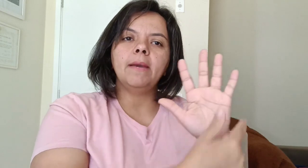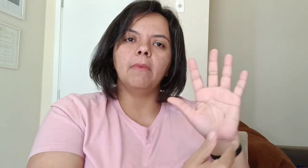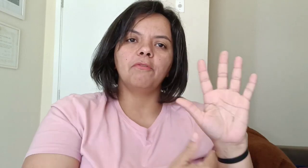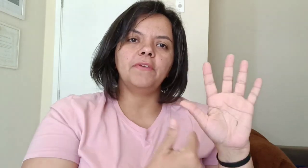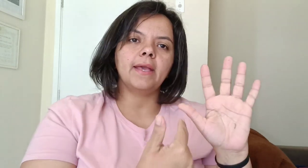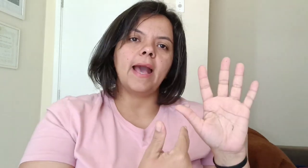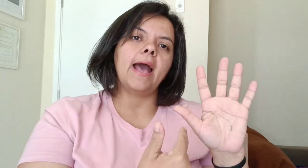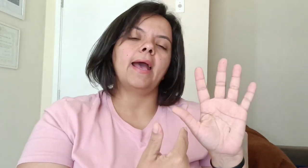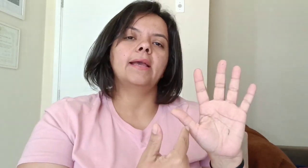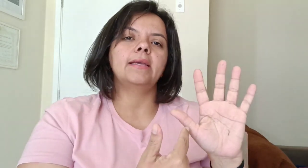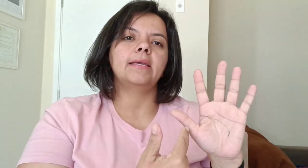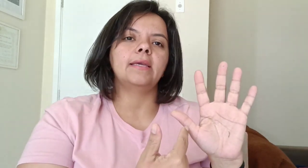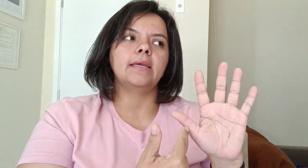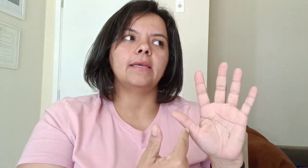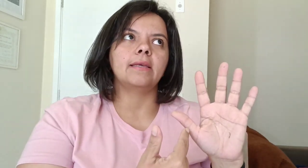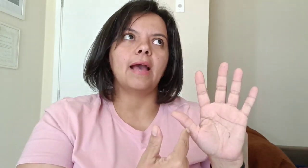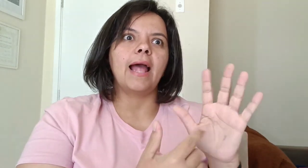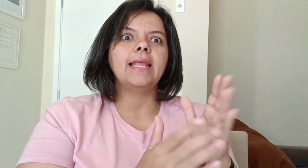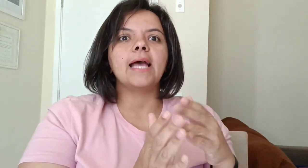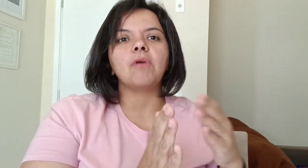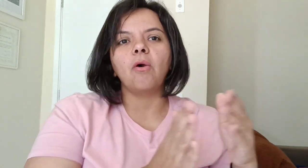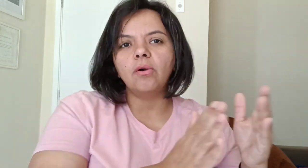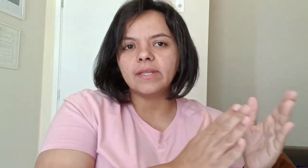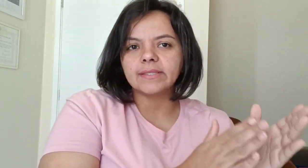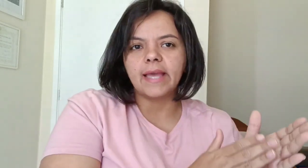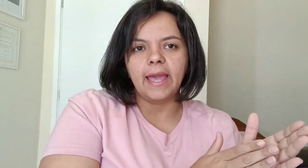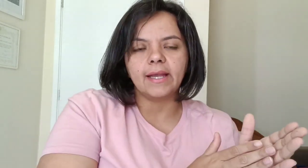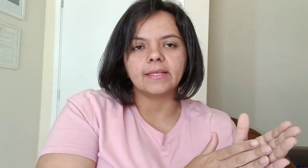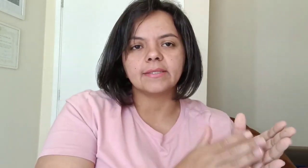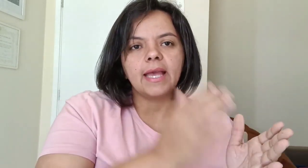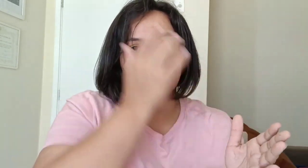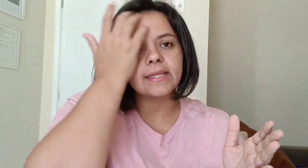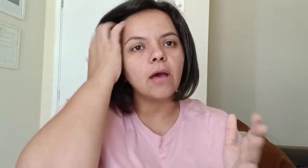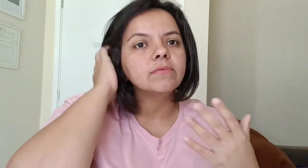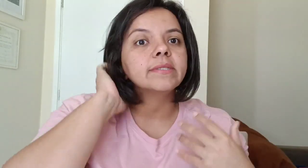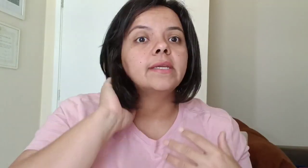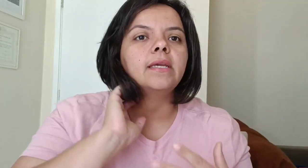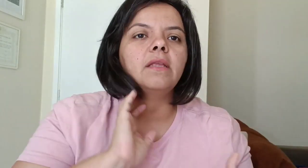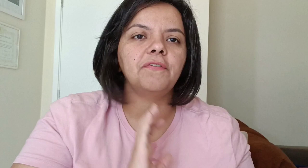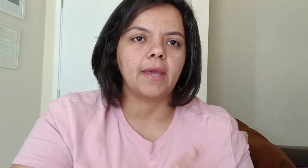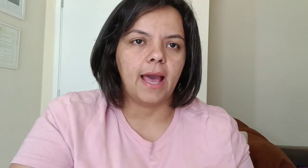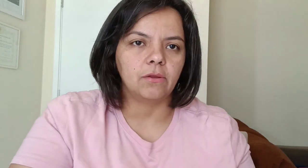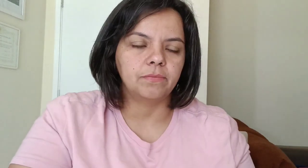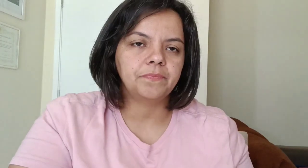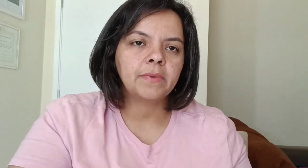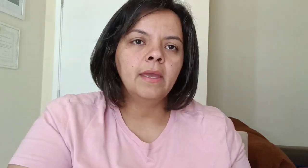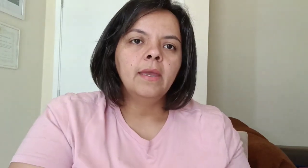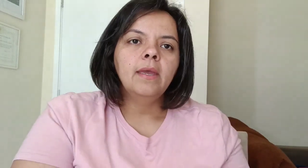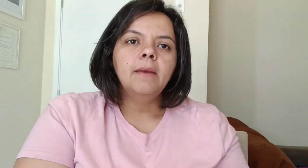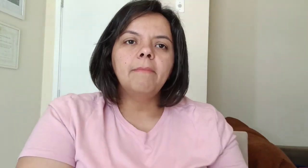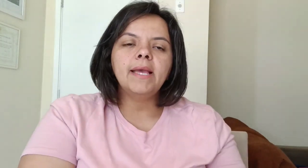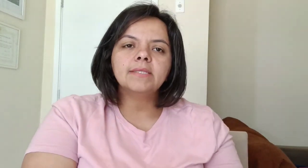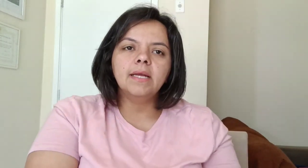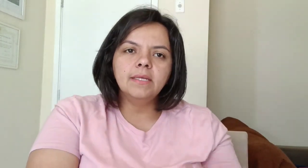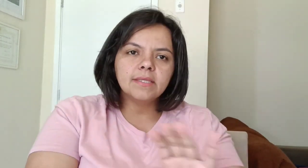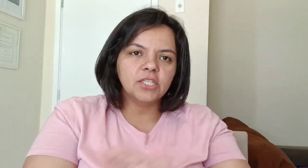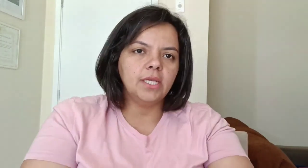mão ficar e aliado a outras regras, ela dá um significado. Mas antes da